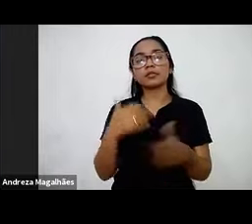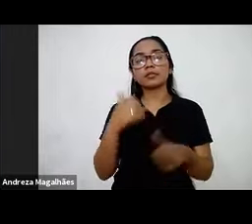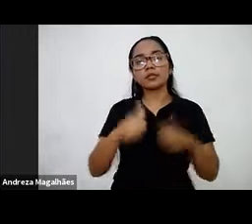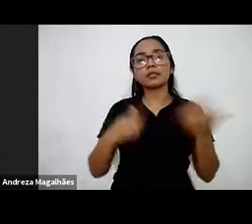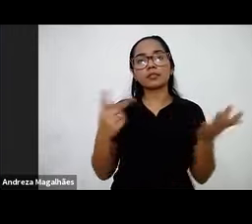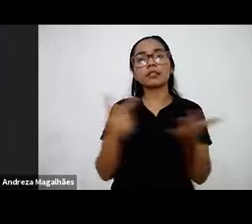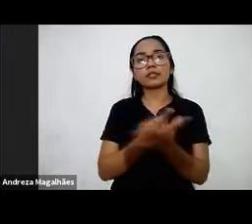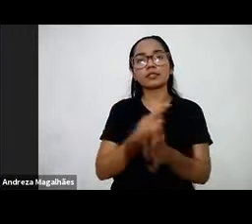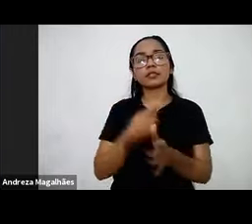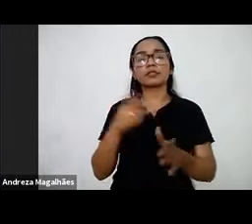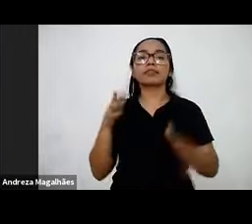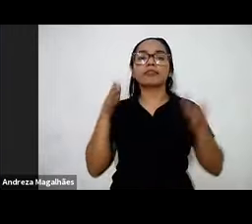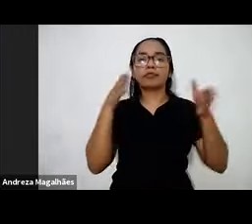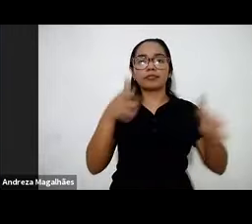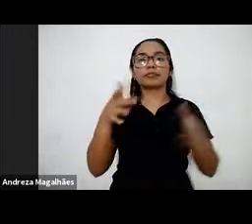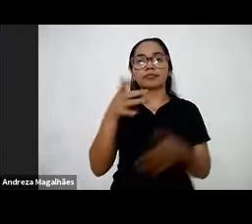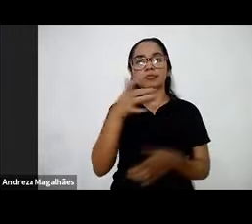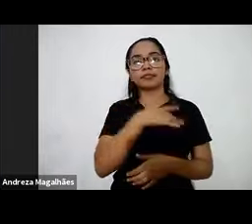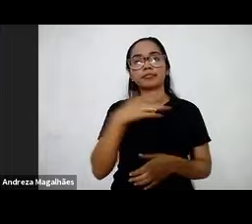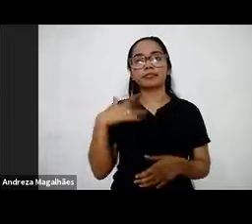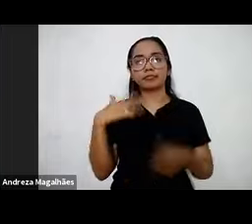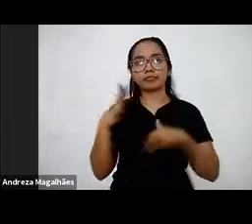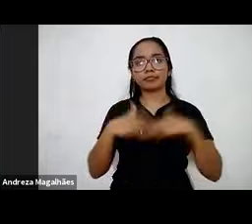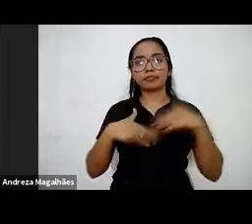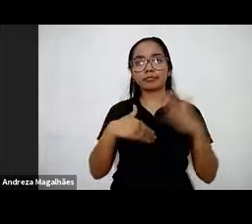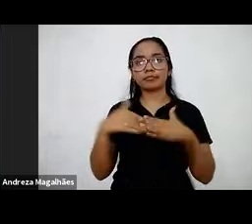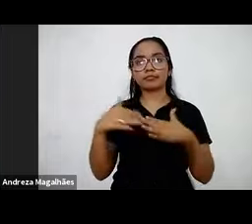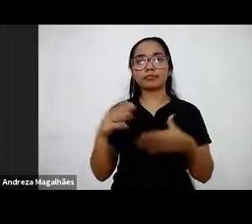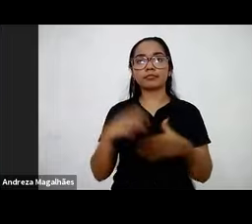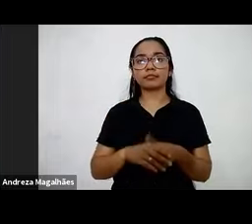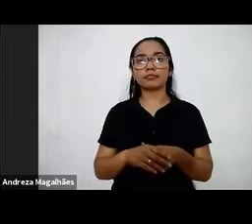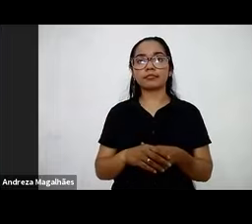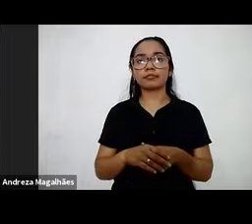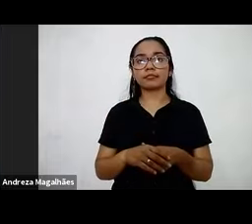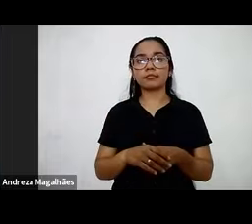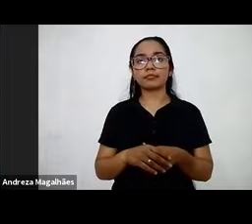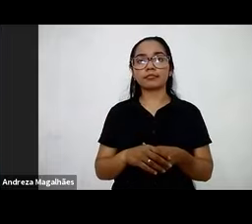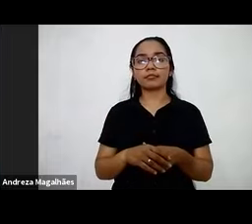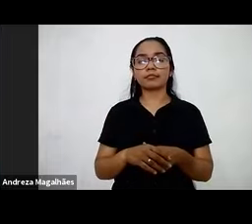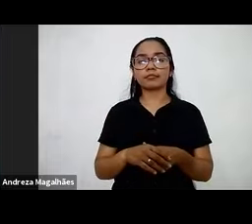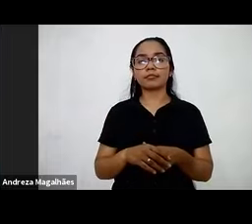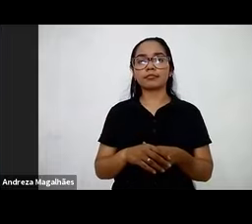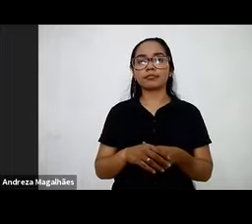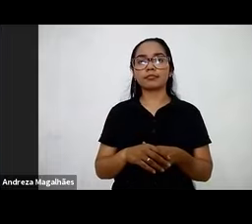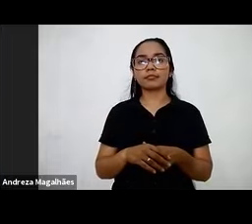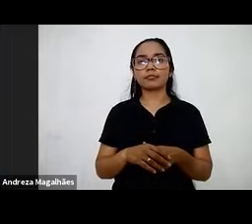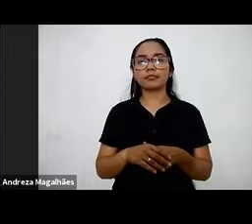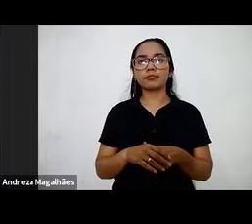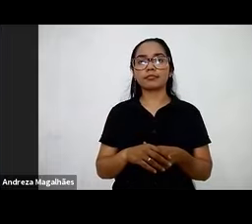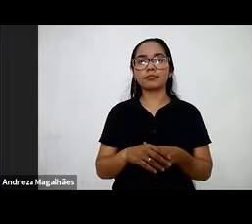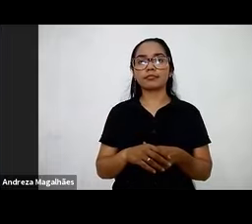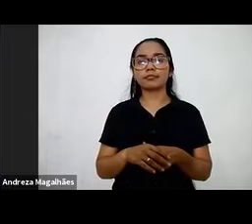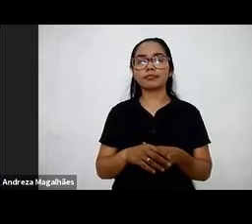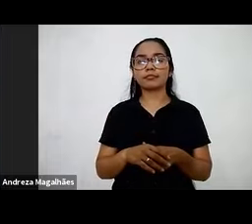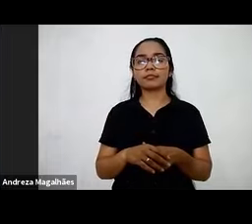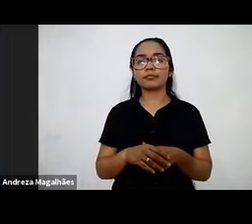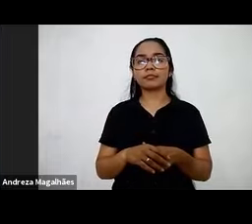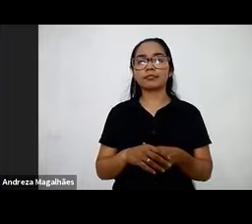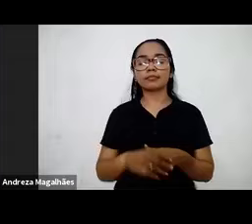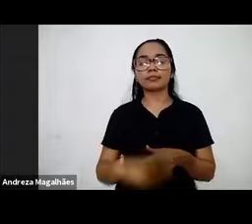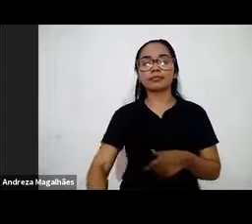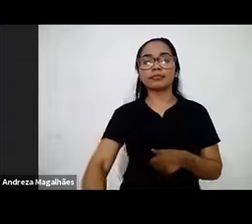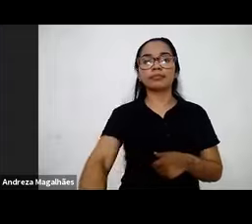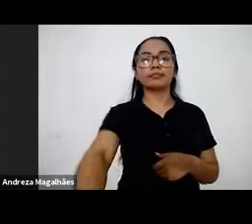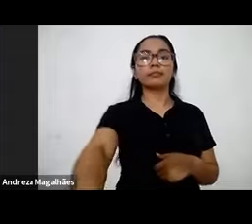período de tentativa de desmonte do SUS, de precarização dos processos de trabalho, de desmonte de uma política.